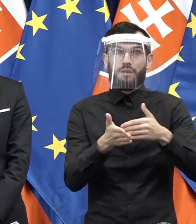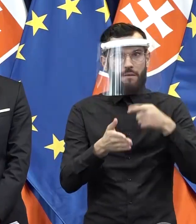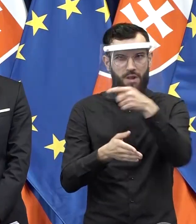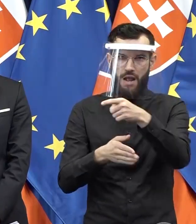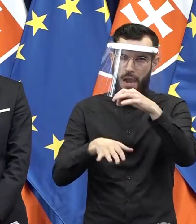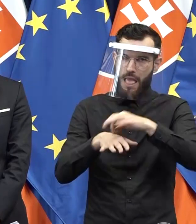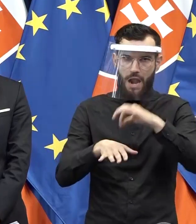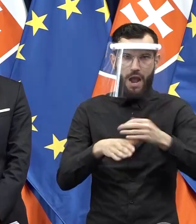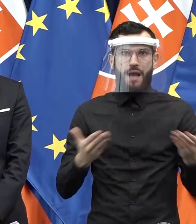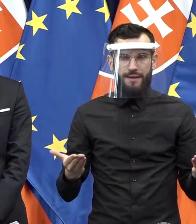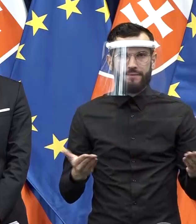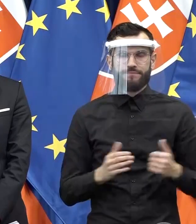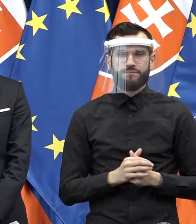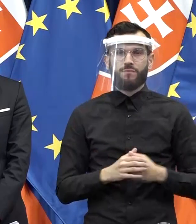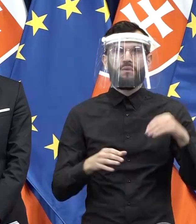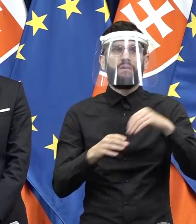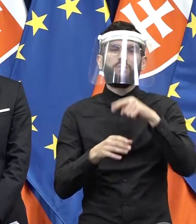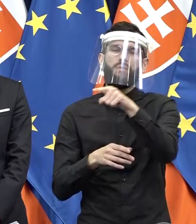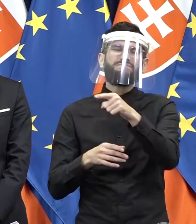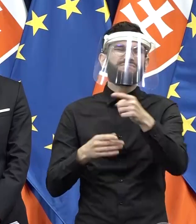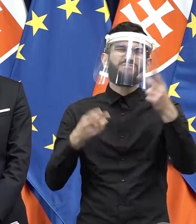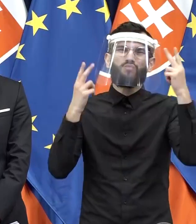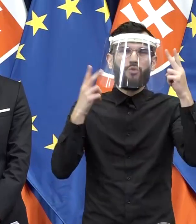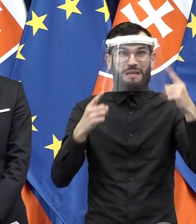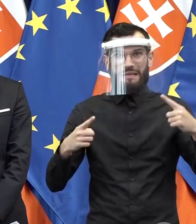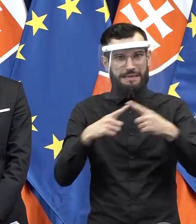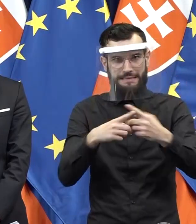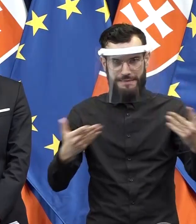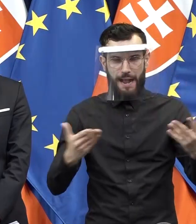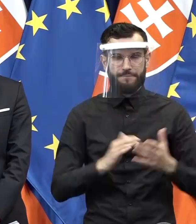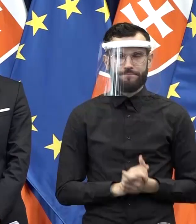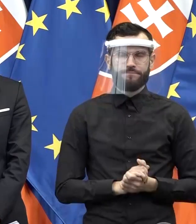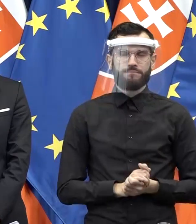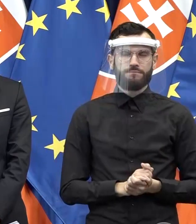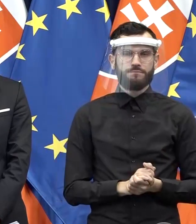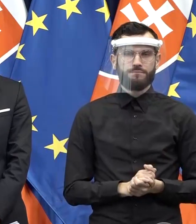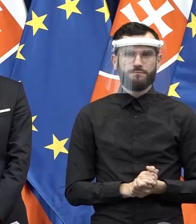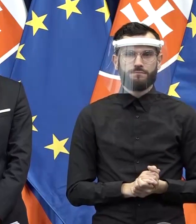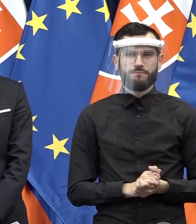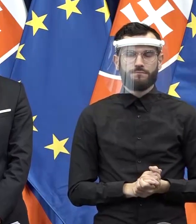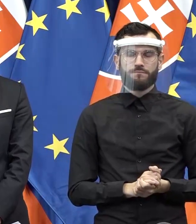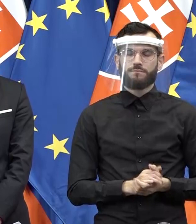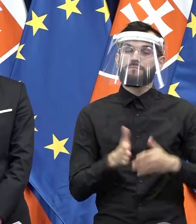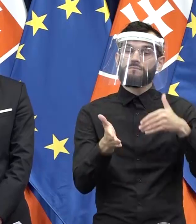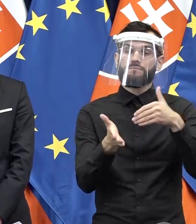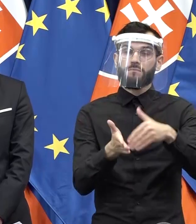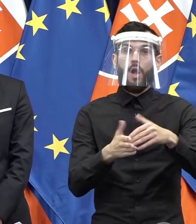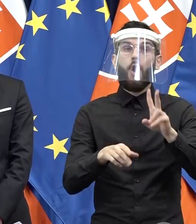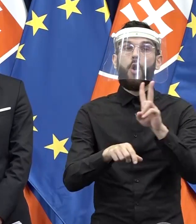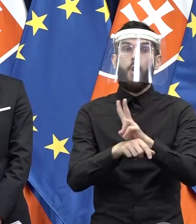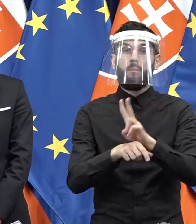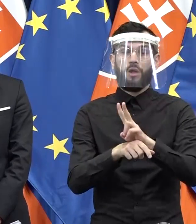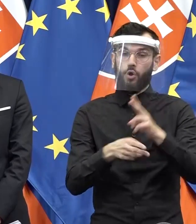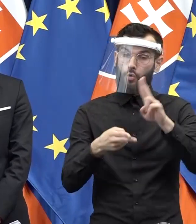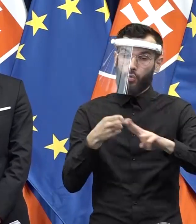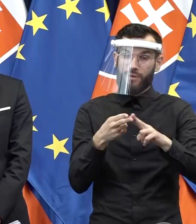preto, aby sme jednoducho po medicínskej stránke túto krízu zvládali. Ďalšie opatrenie. Úrad